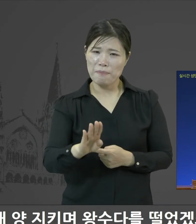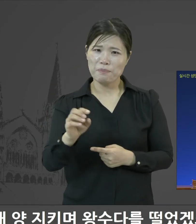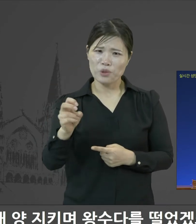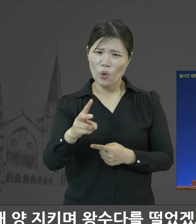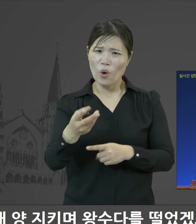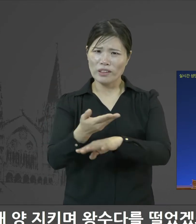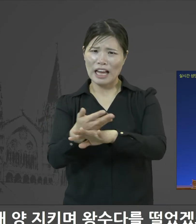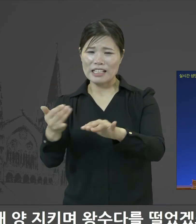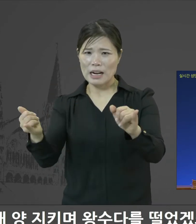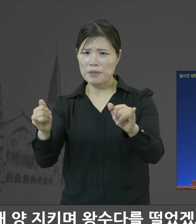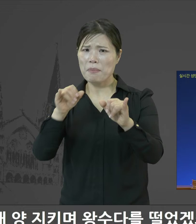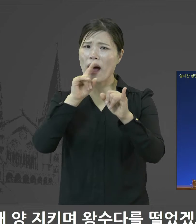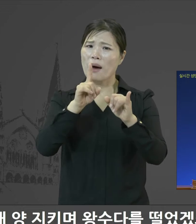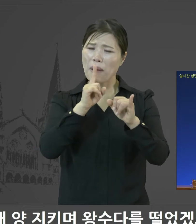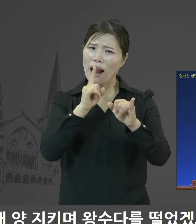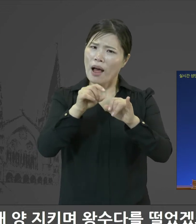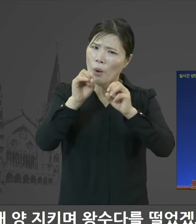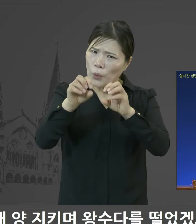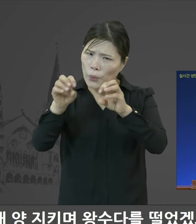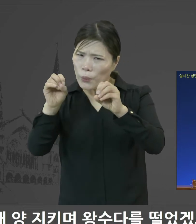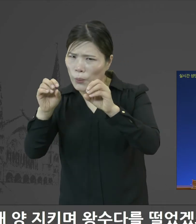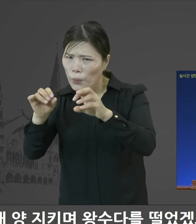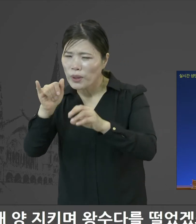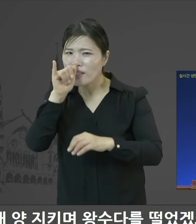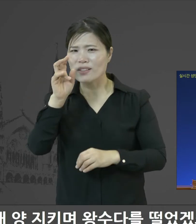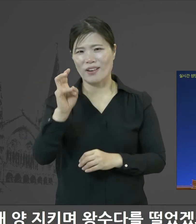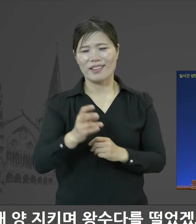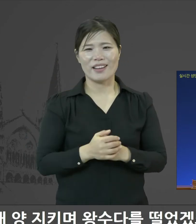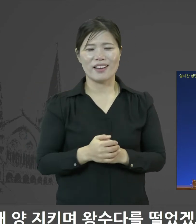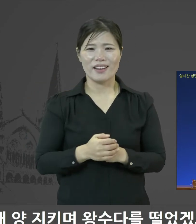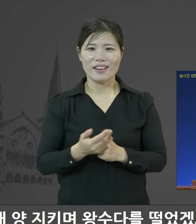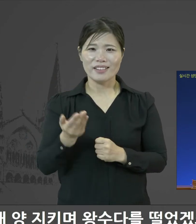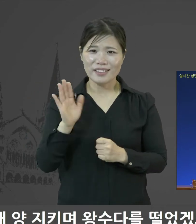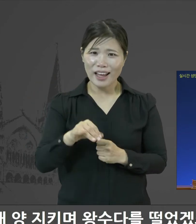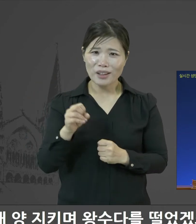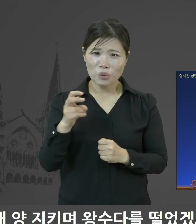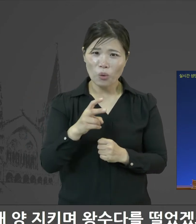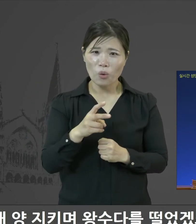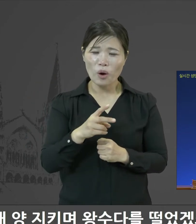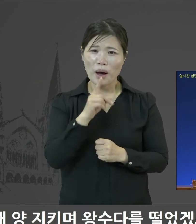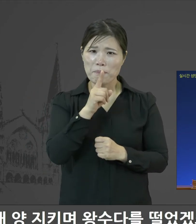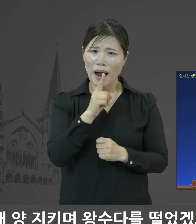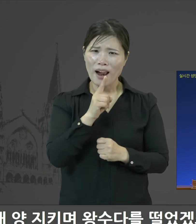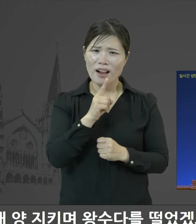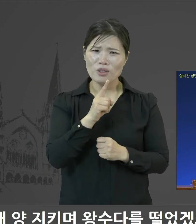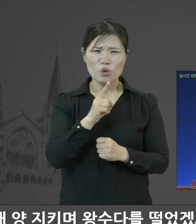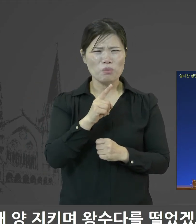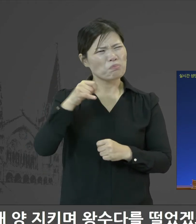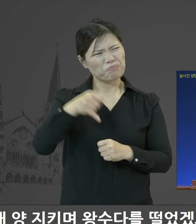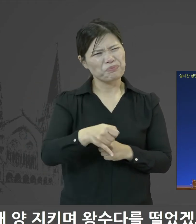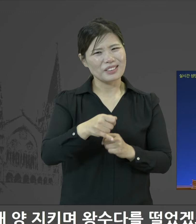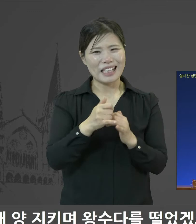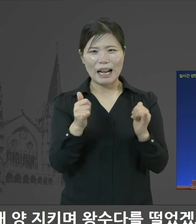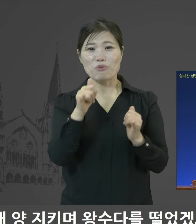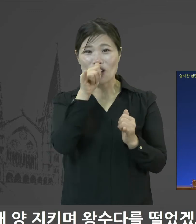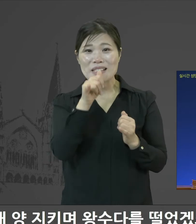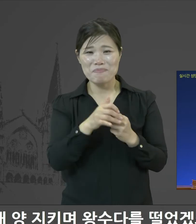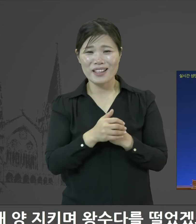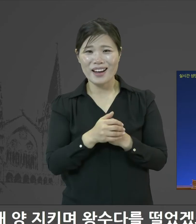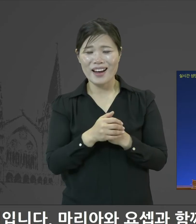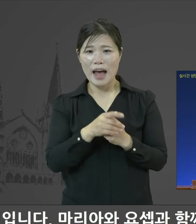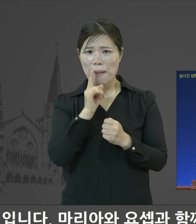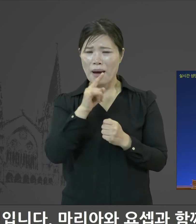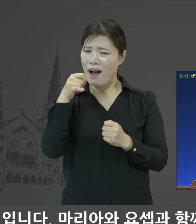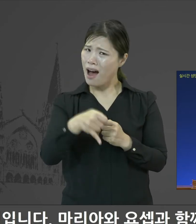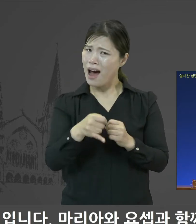얘기할 수 있었을 것 같아요. 근데 사람이 여러 명 있다 보면요, 꼭 버벅거리는 사람도 있습니다. 말 못하는 사람도 있어요. 말 못하는